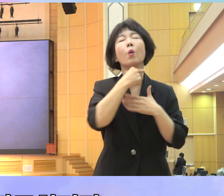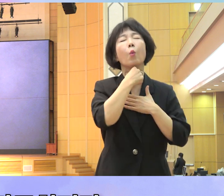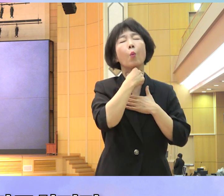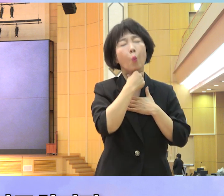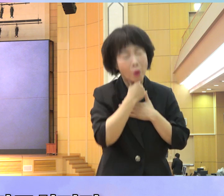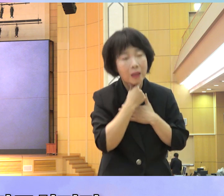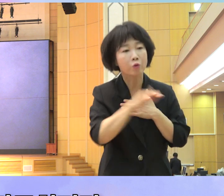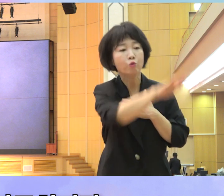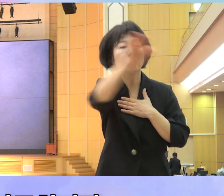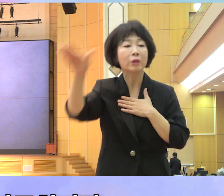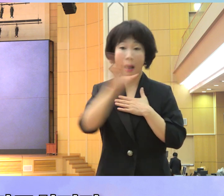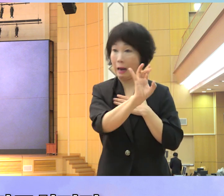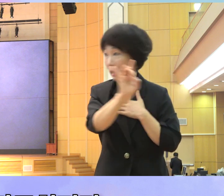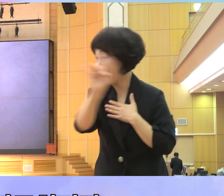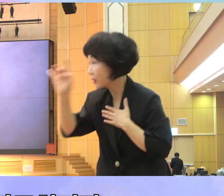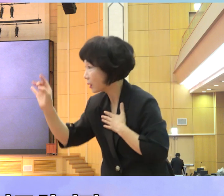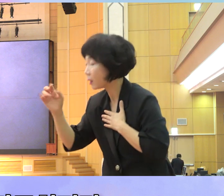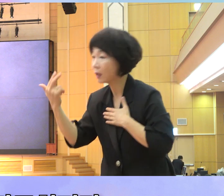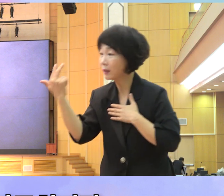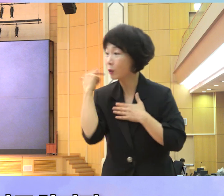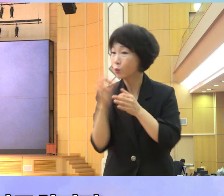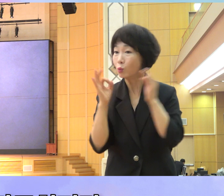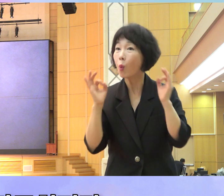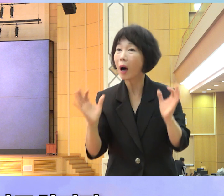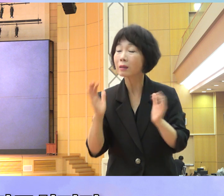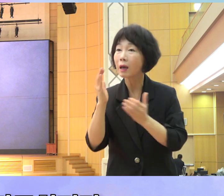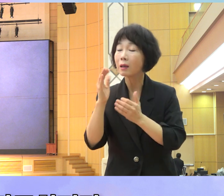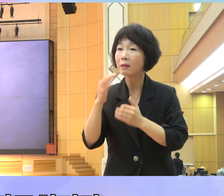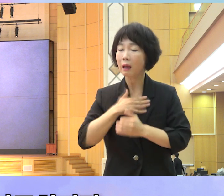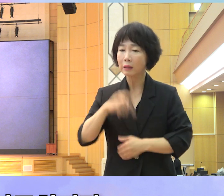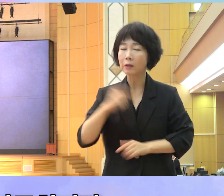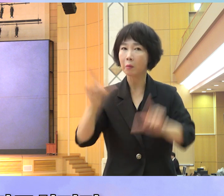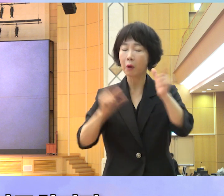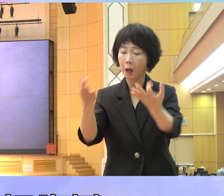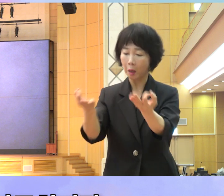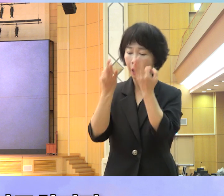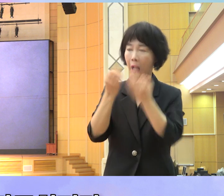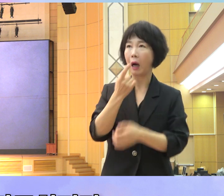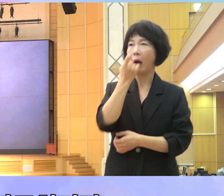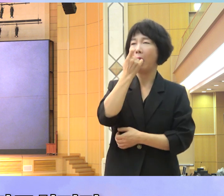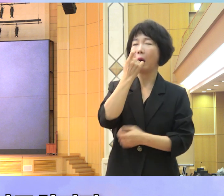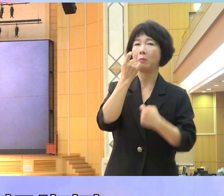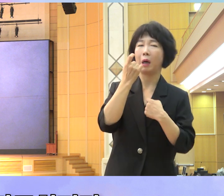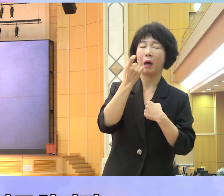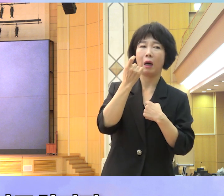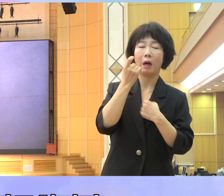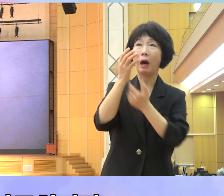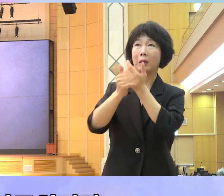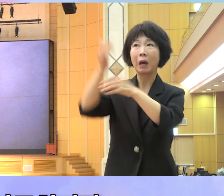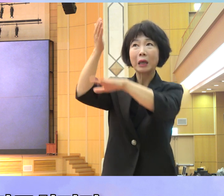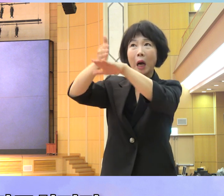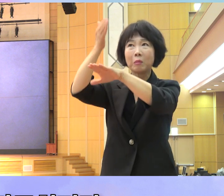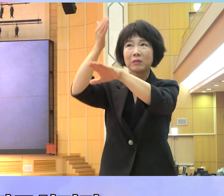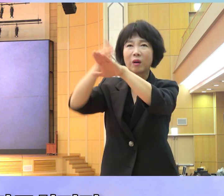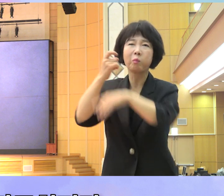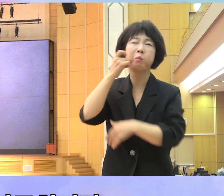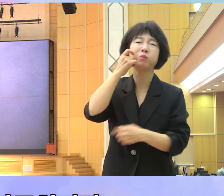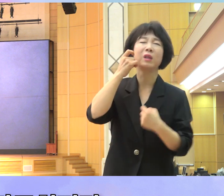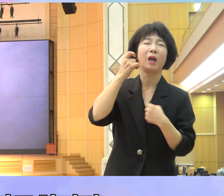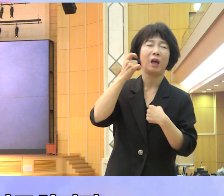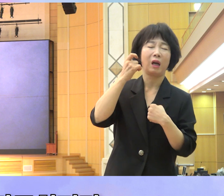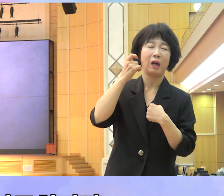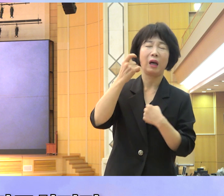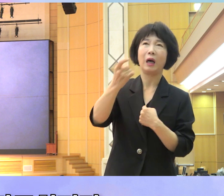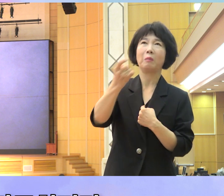원한 우리 자신들이 한 주일 동안도 우리들의 모습을 돌아볼진데 우리는 하나님께 감사하고 영광을